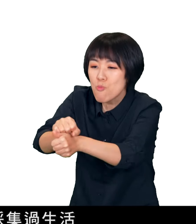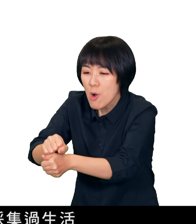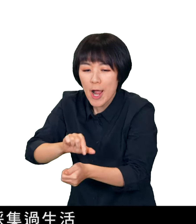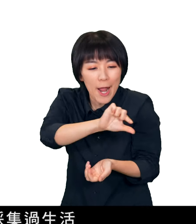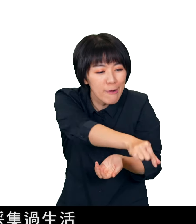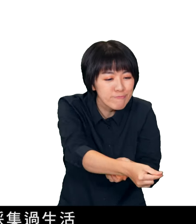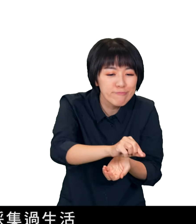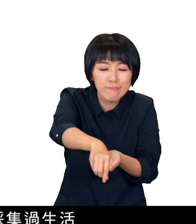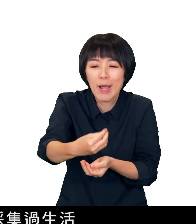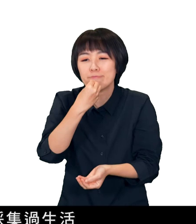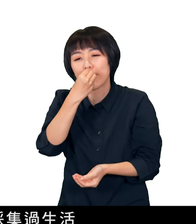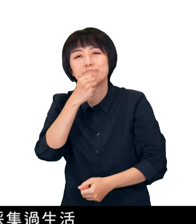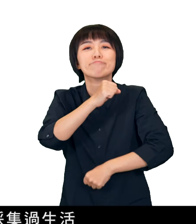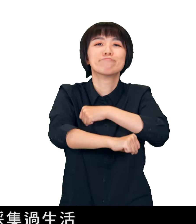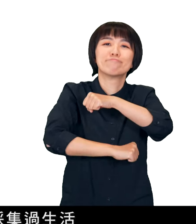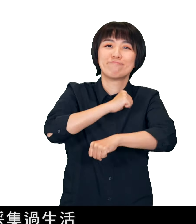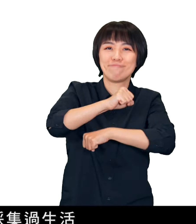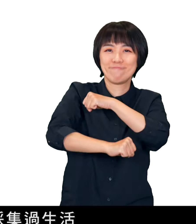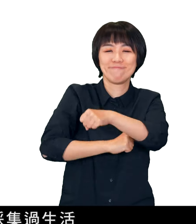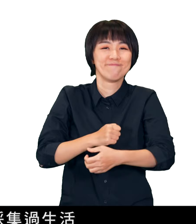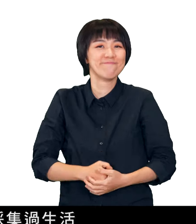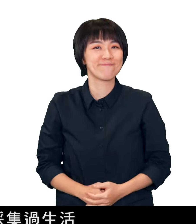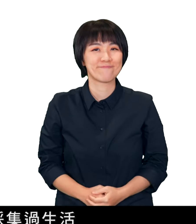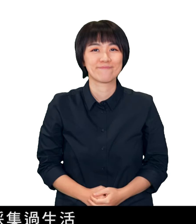采集过生活。